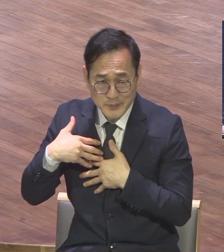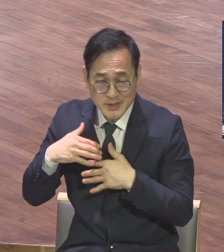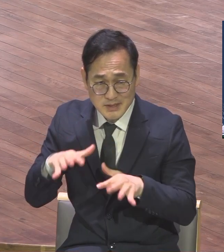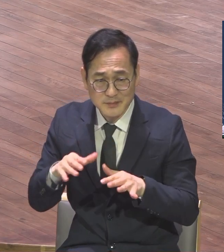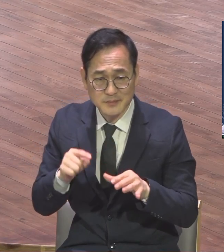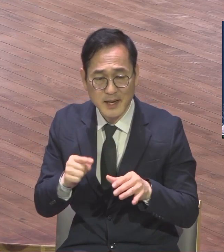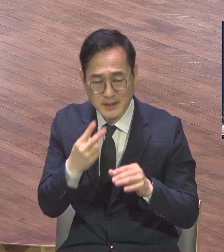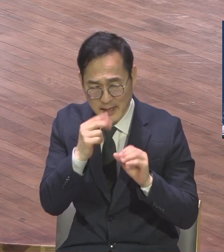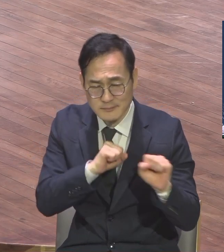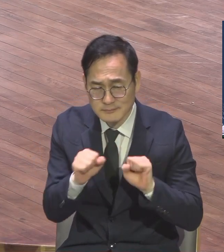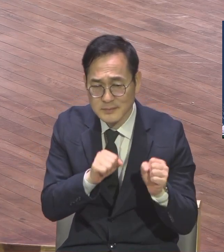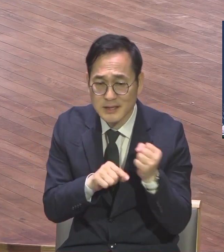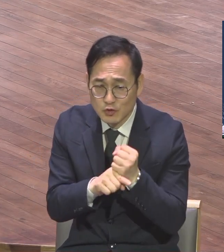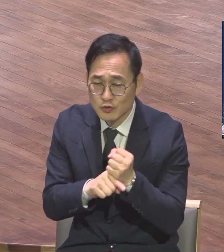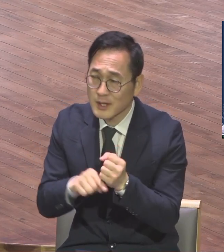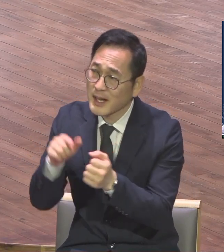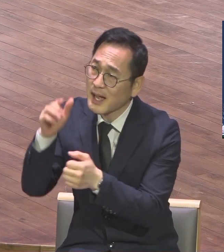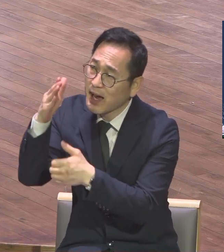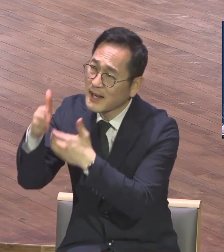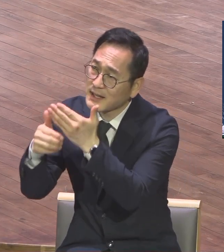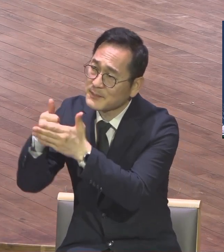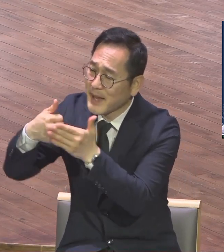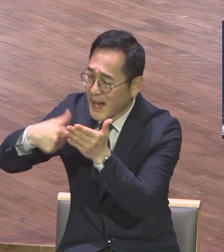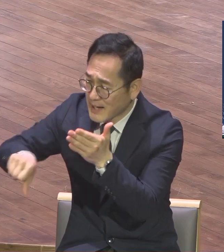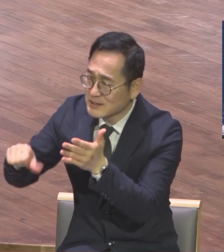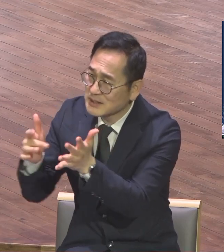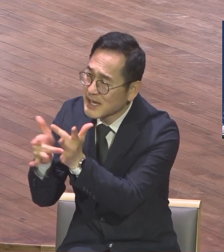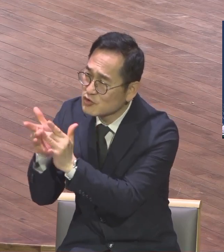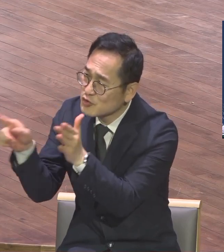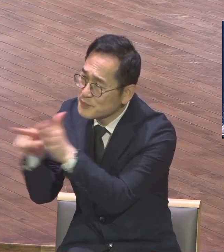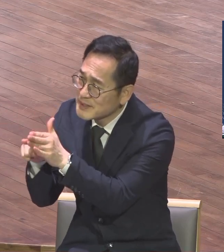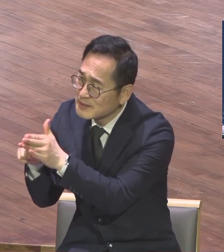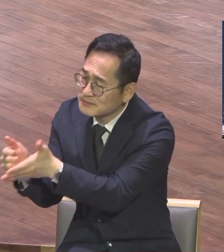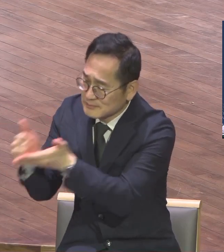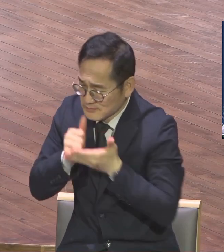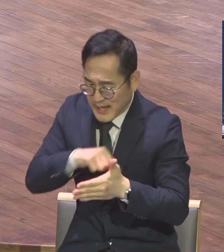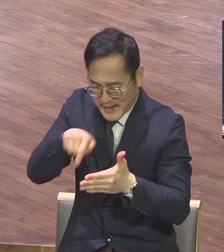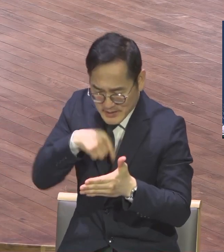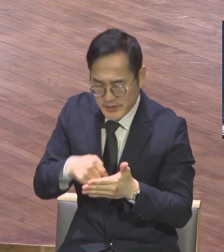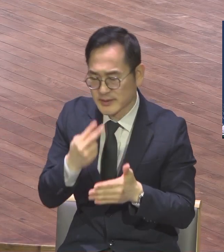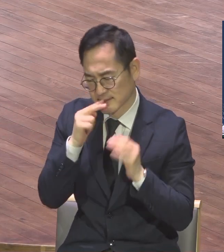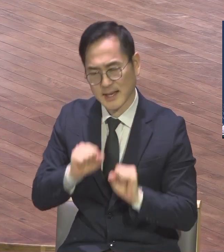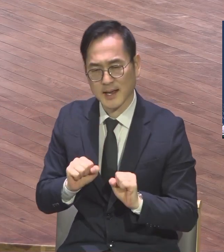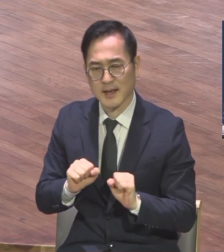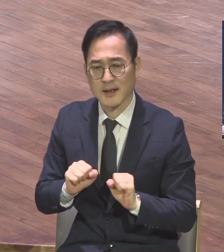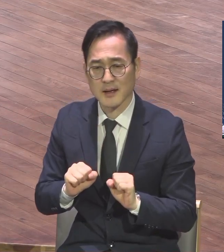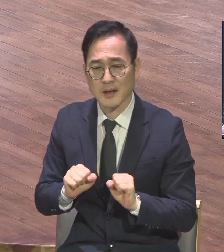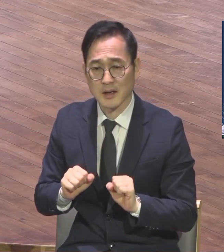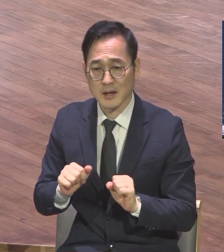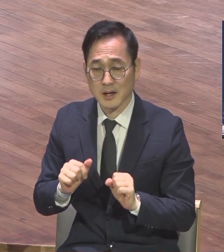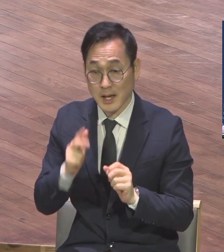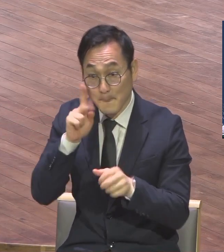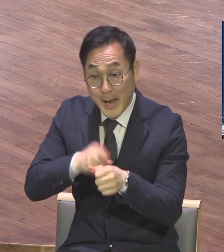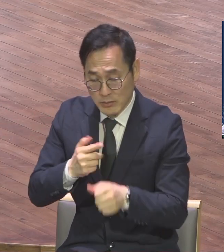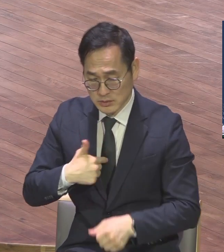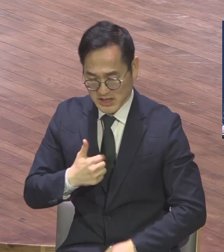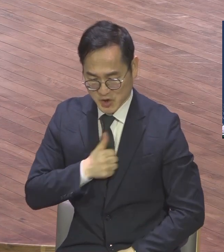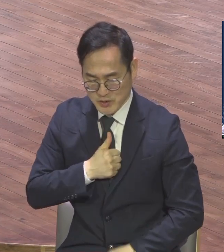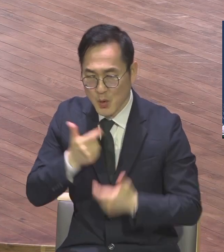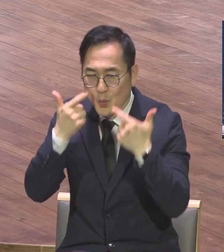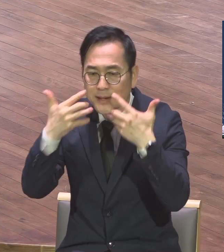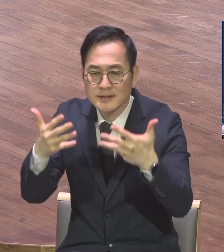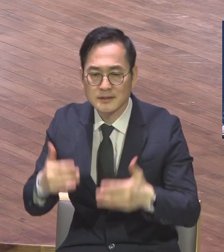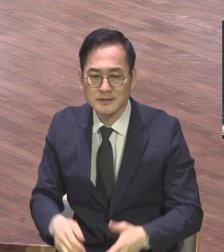버리신 하나님의 아들을 믿는 믿음 안에서 사는 것이라. 바울은 자기 정체성이 분명했어요.